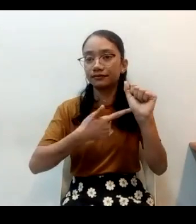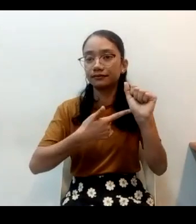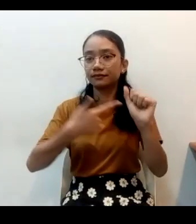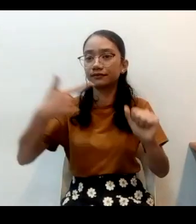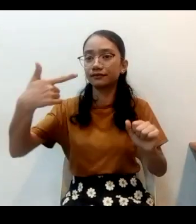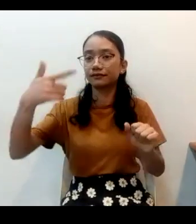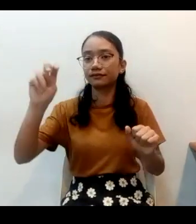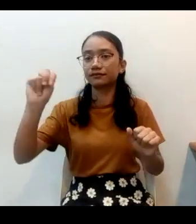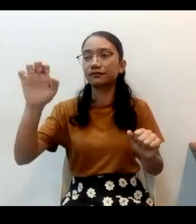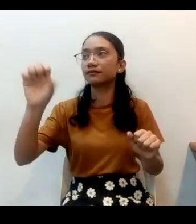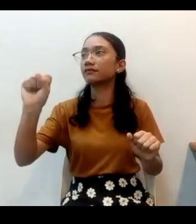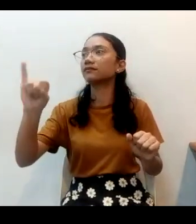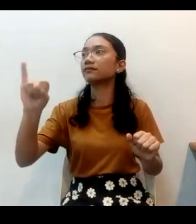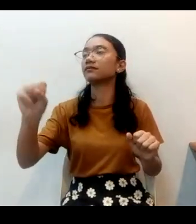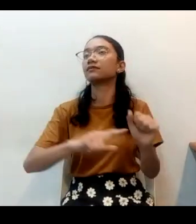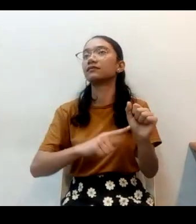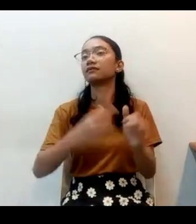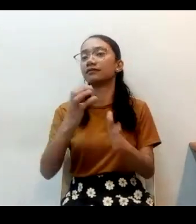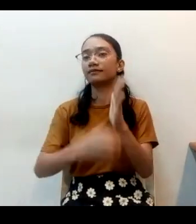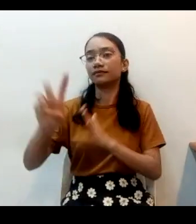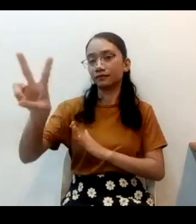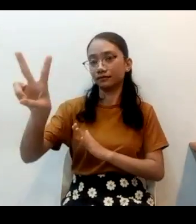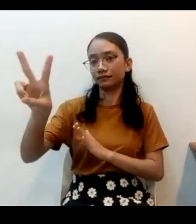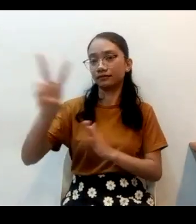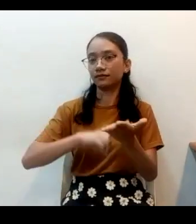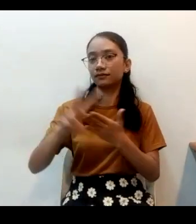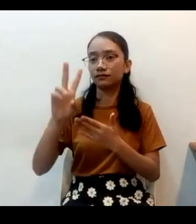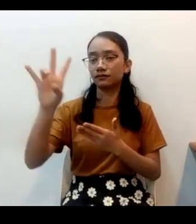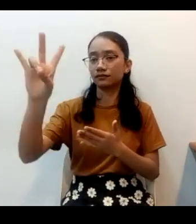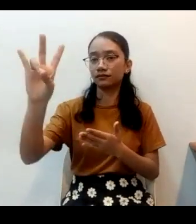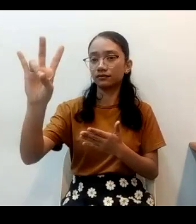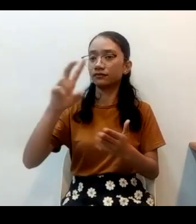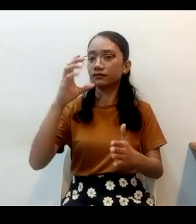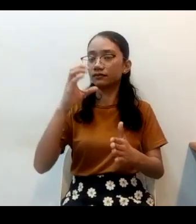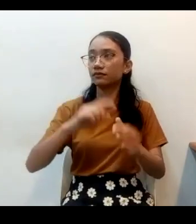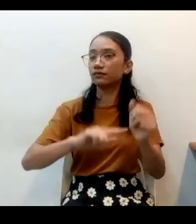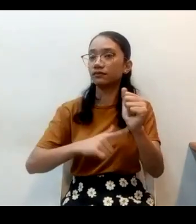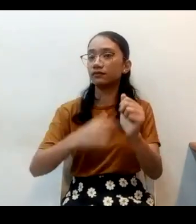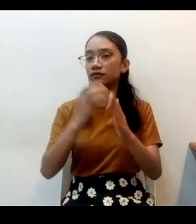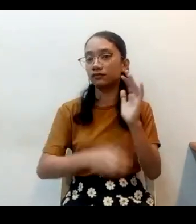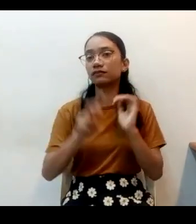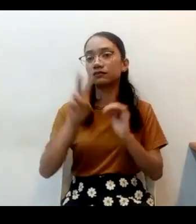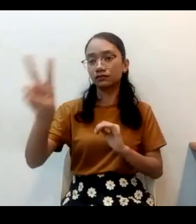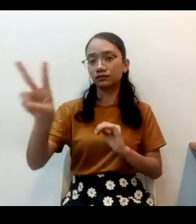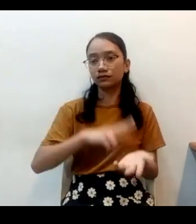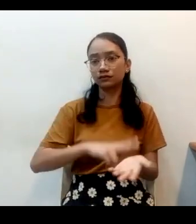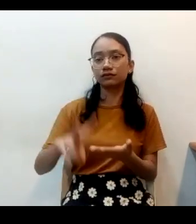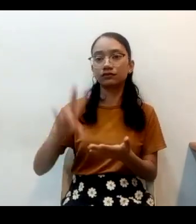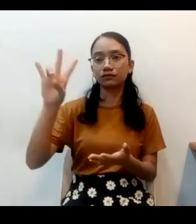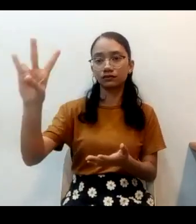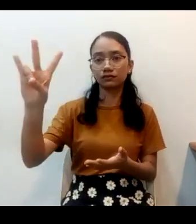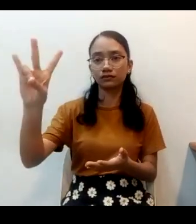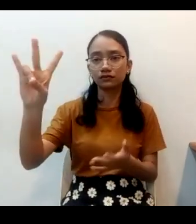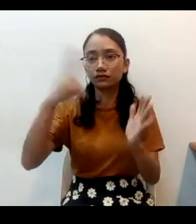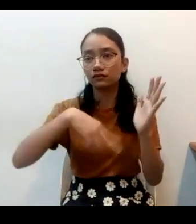ng tanda at tignan po natin sa Genesis Kapitulo 2, verse 7. sa talatang 7 po. The Lord